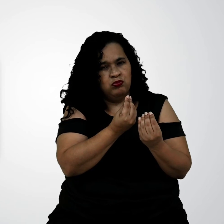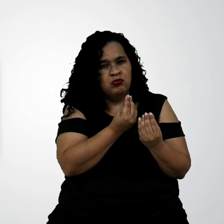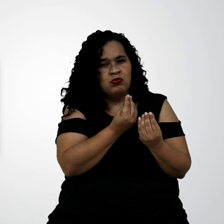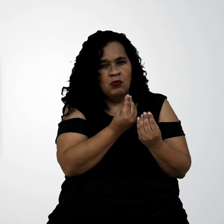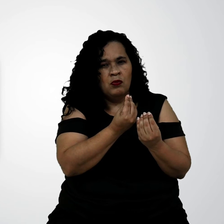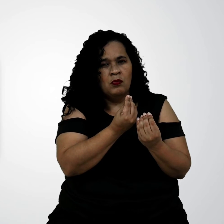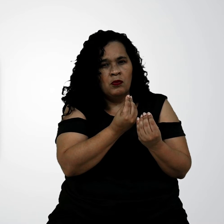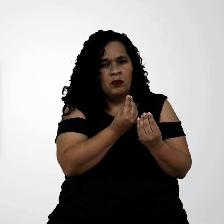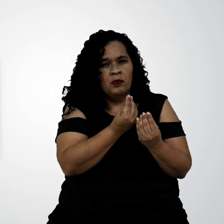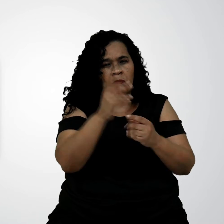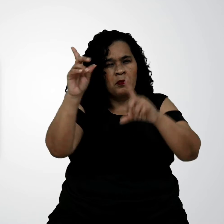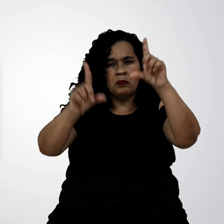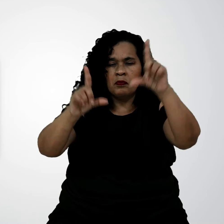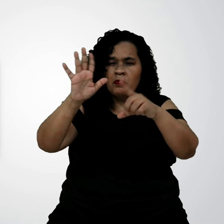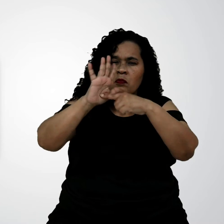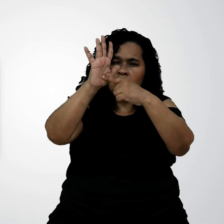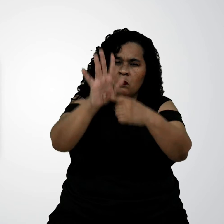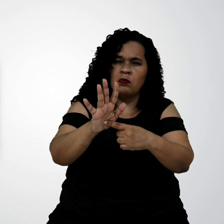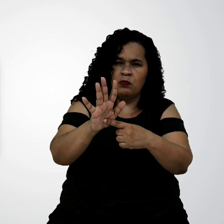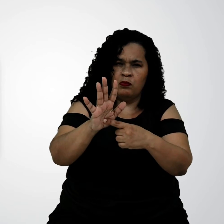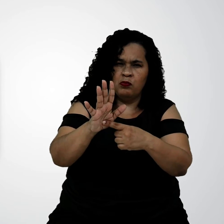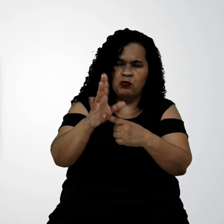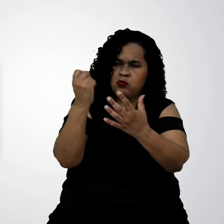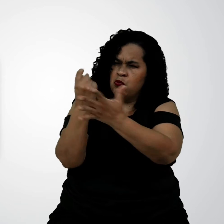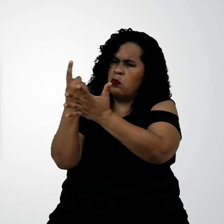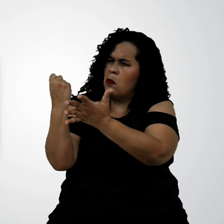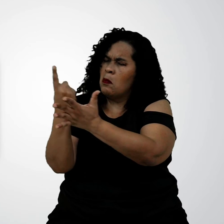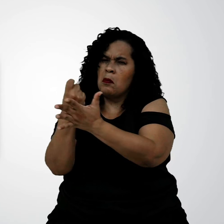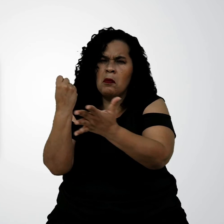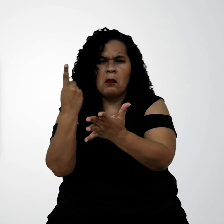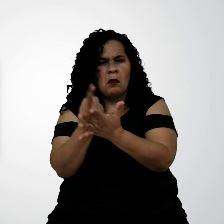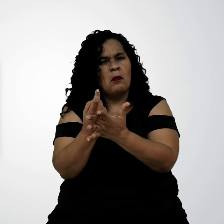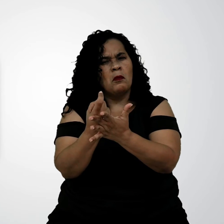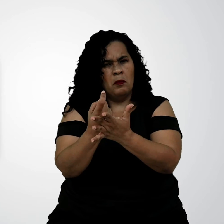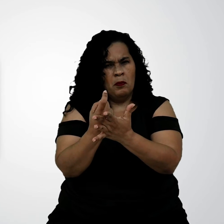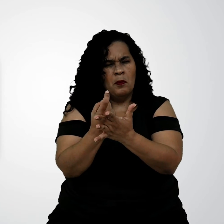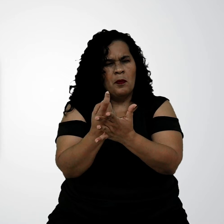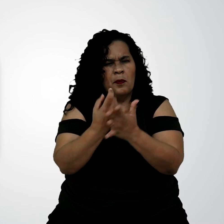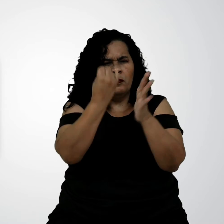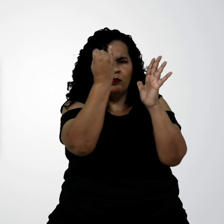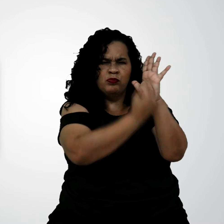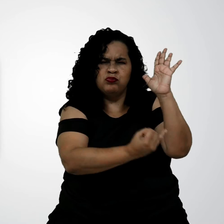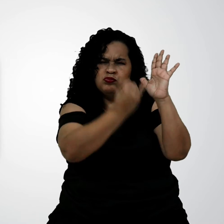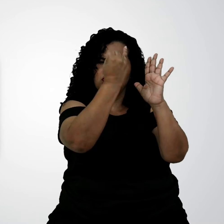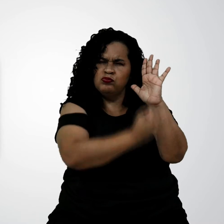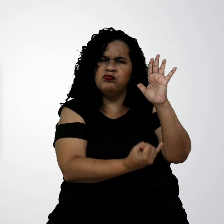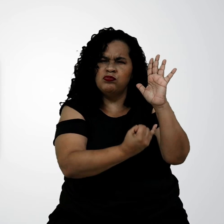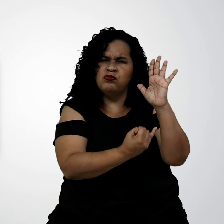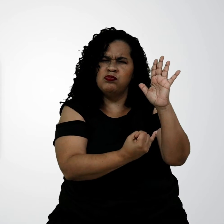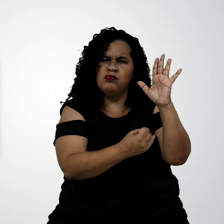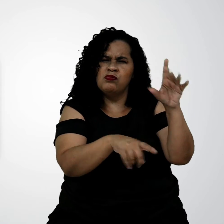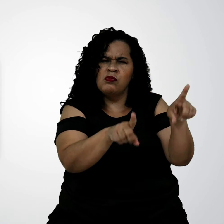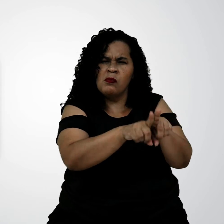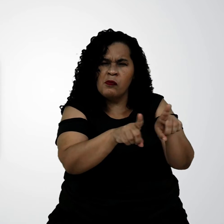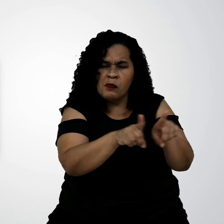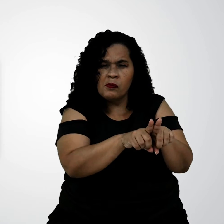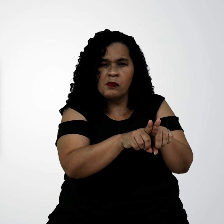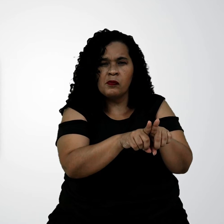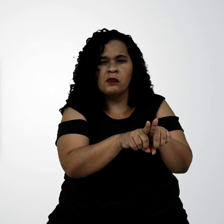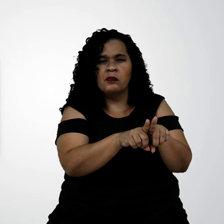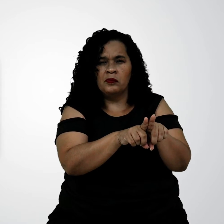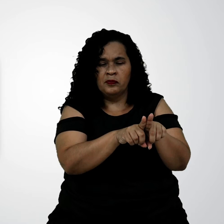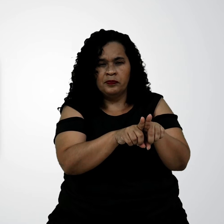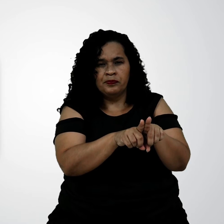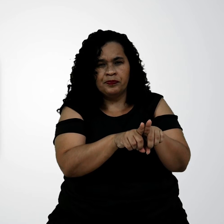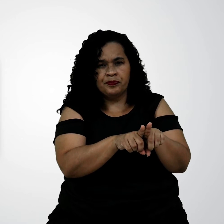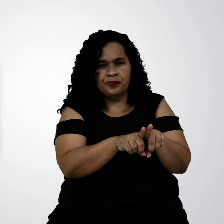consumo é um ladrão. A inflação é um outro ladrão. Os juros compostos